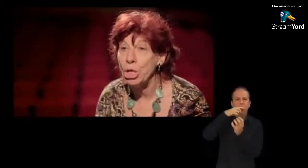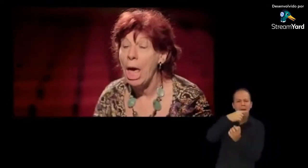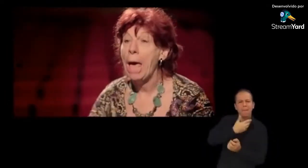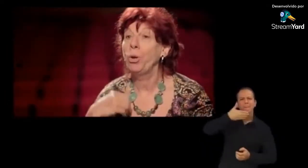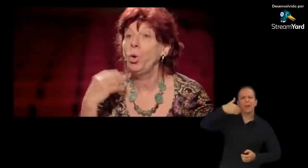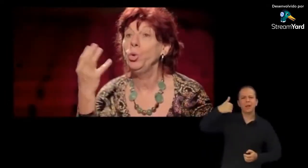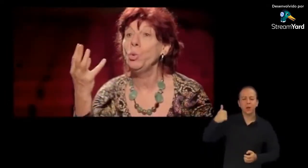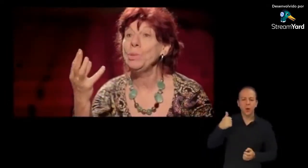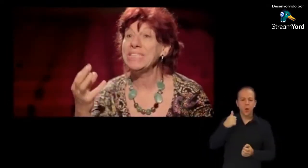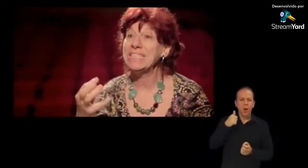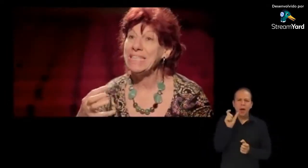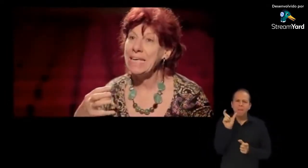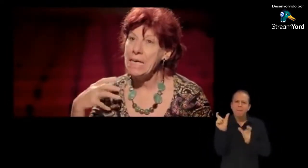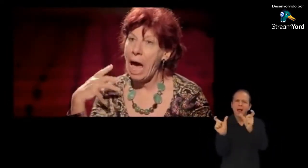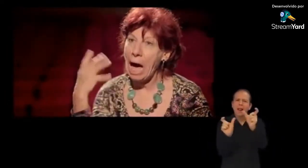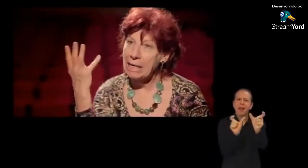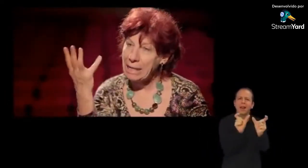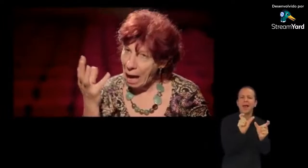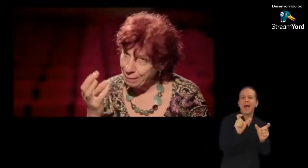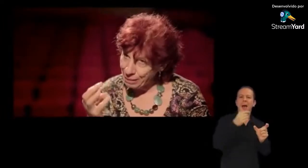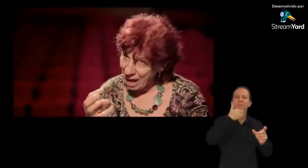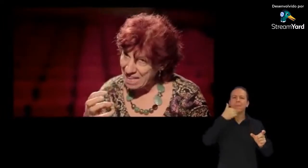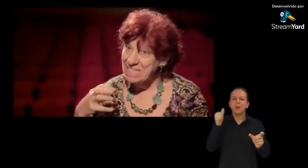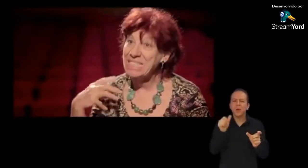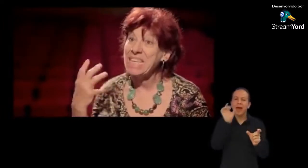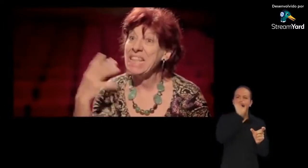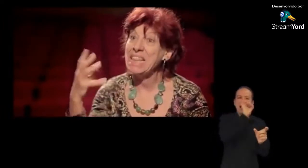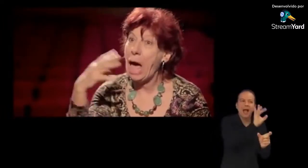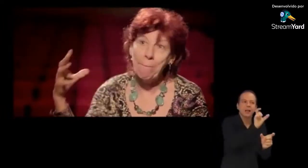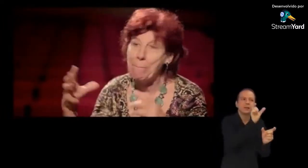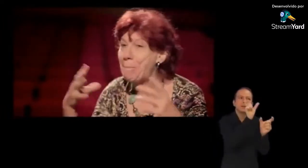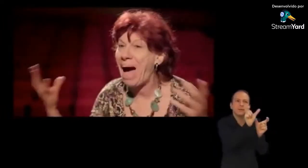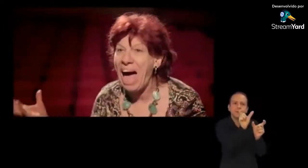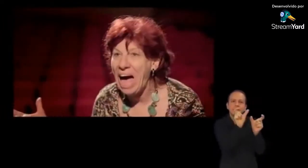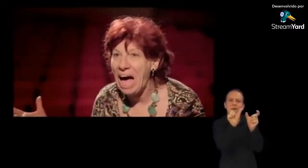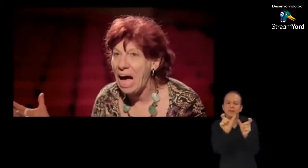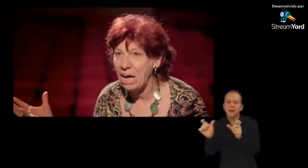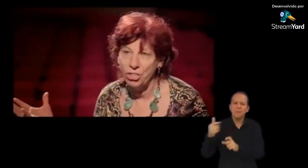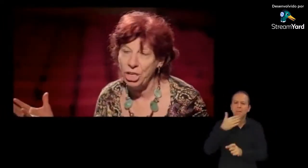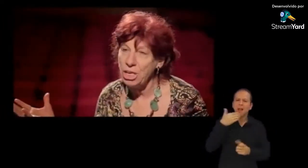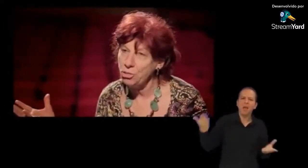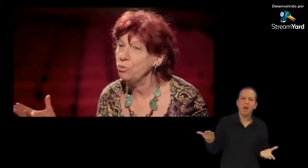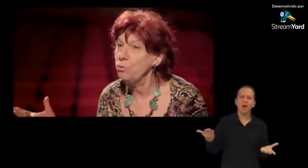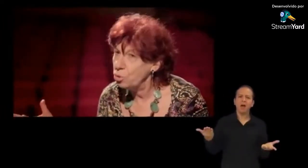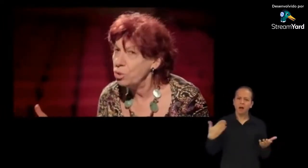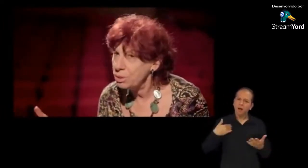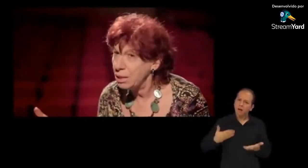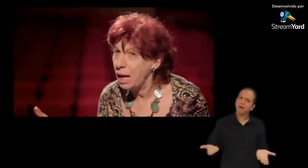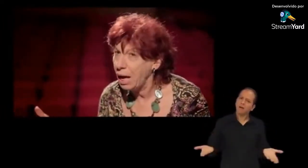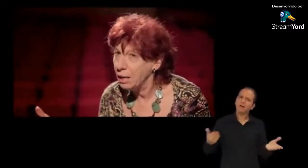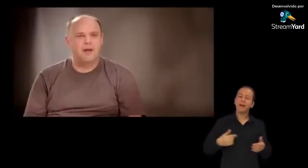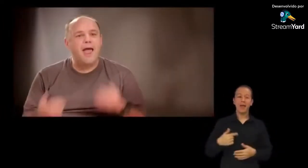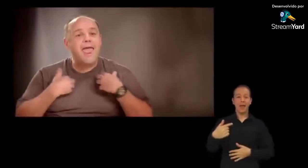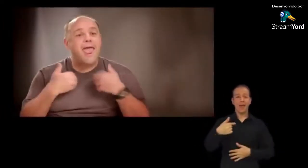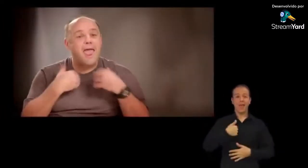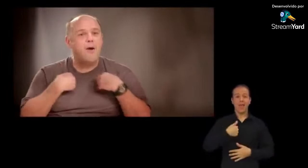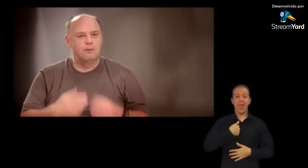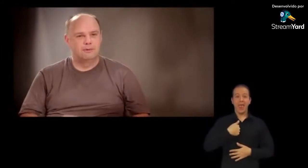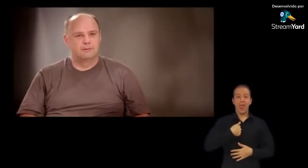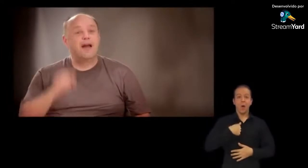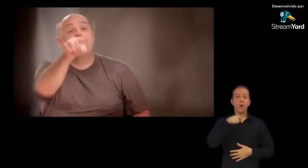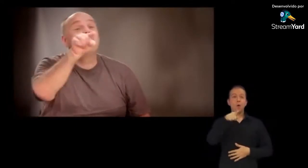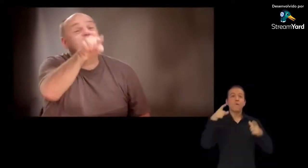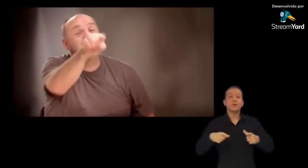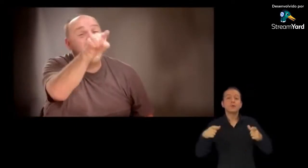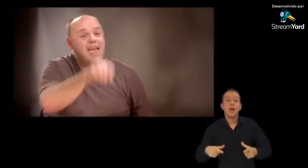lábios. Eleanor Carrém. Pronuncia cada sílaba. Gente, não custa.